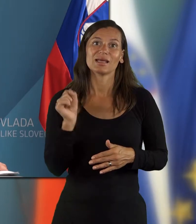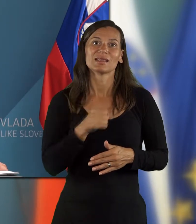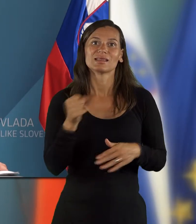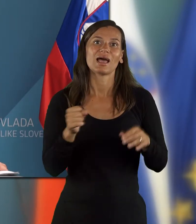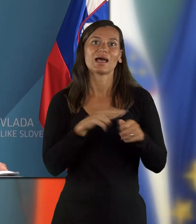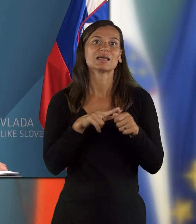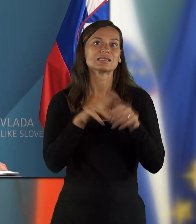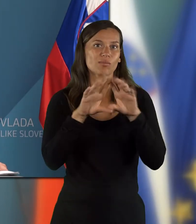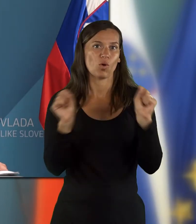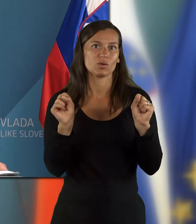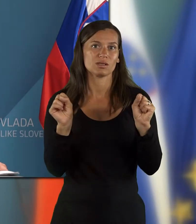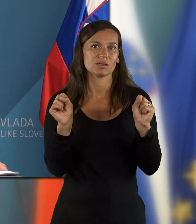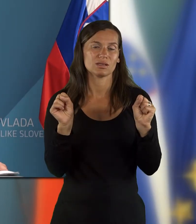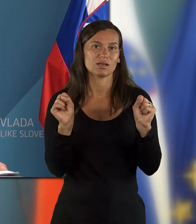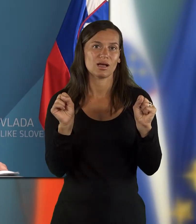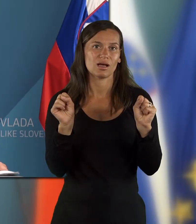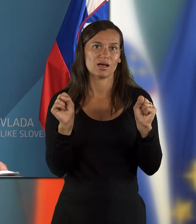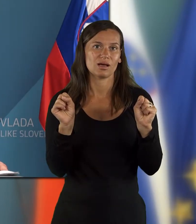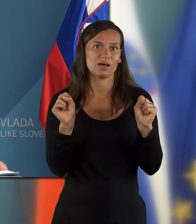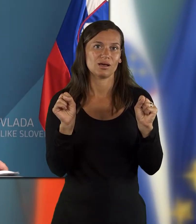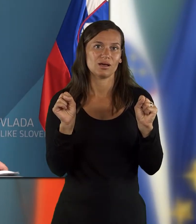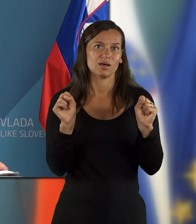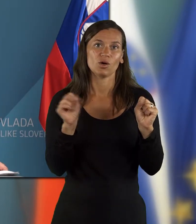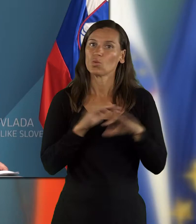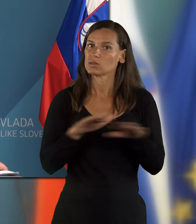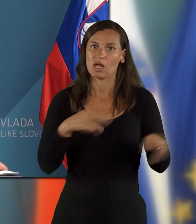da izpolnita vse